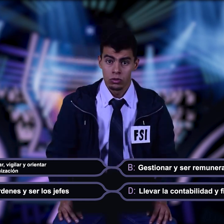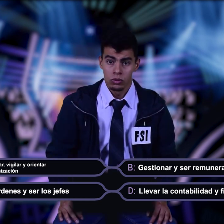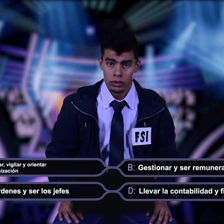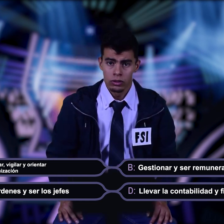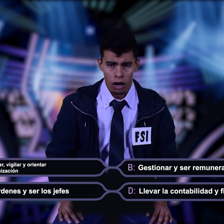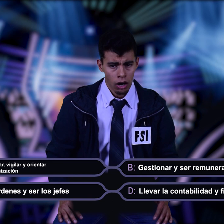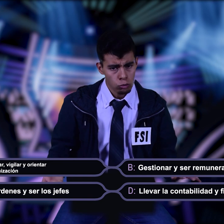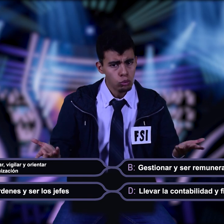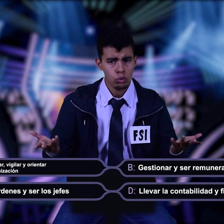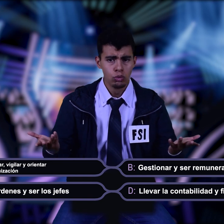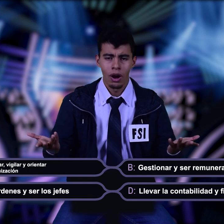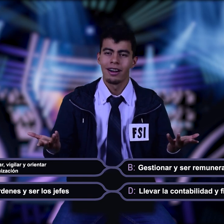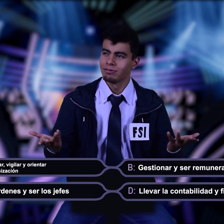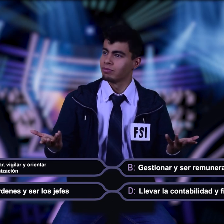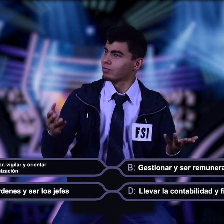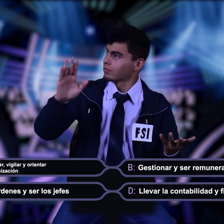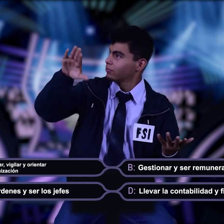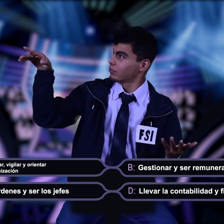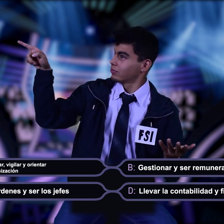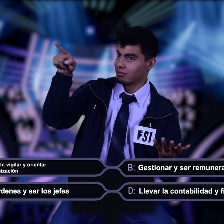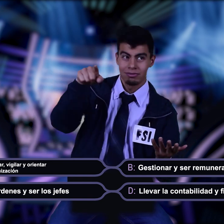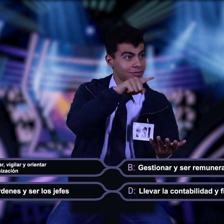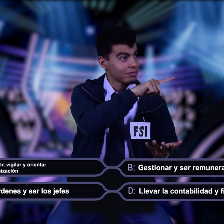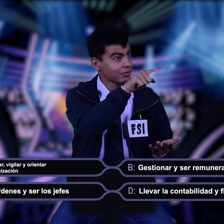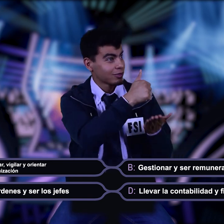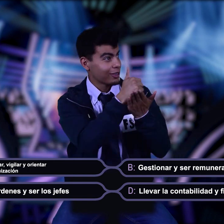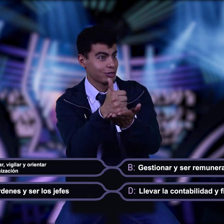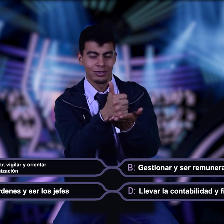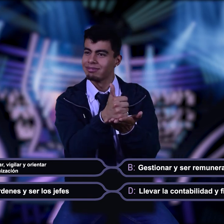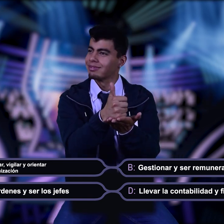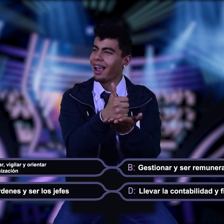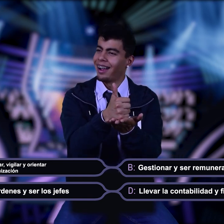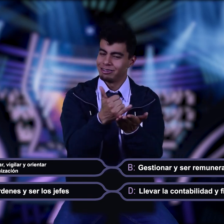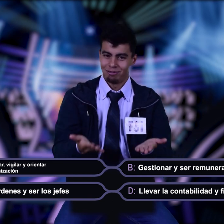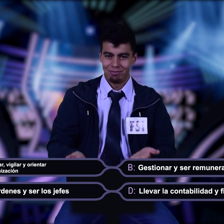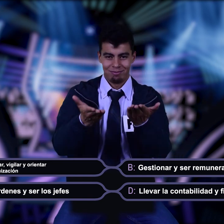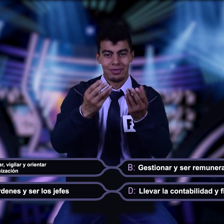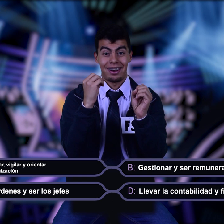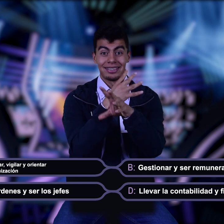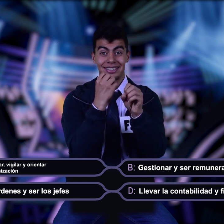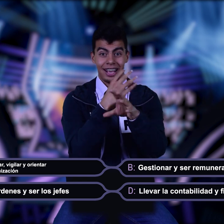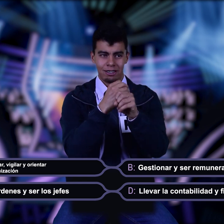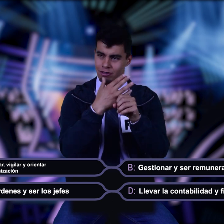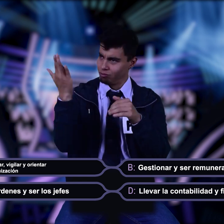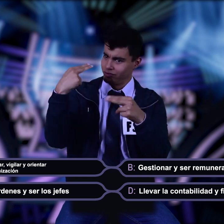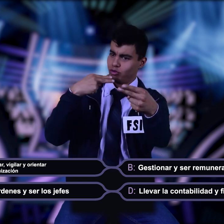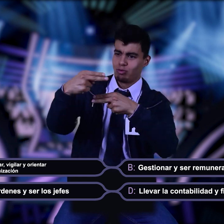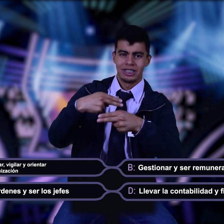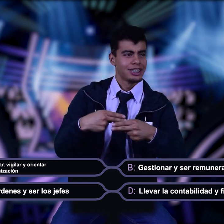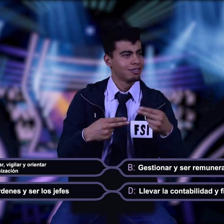Claro que sí. Ahora les pido a todos los que nos están viendo que den su respuesta a través del chat. También lo pueden hacer a través de los comentarios